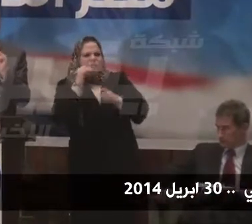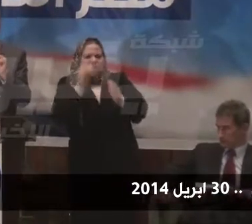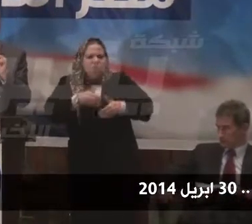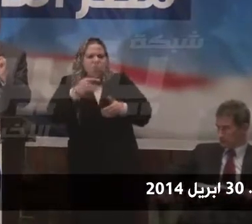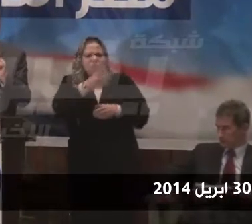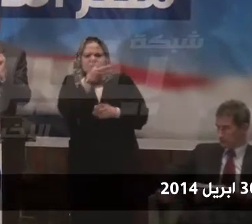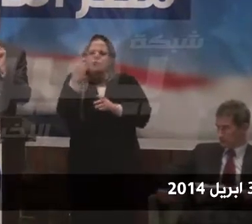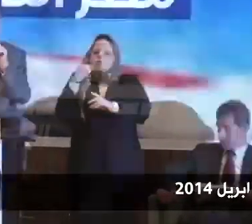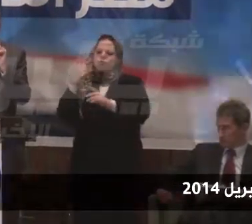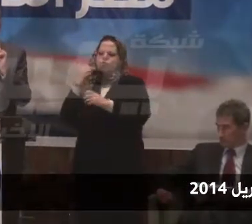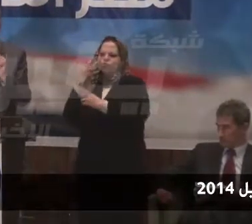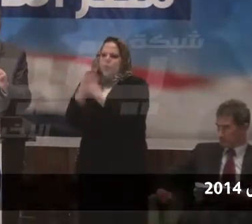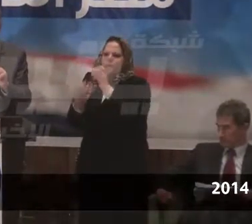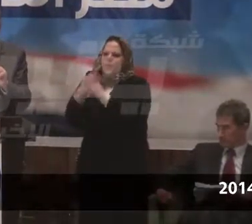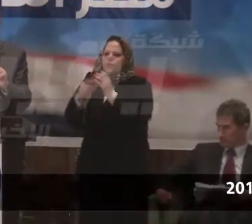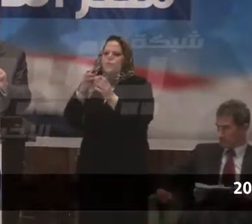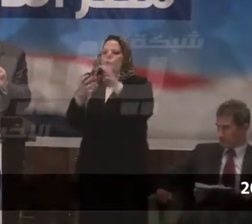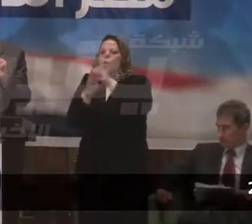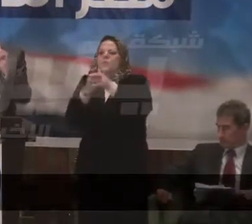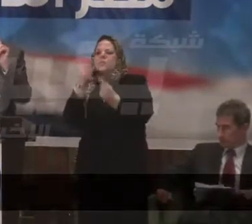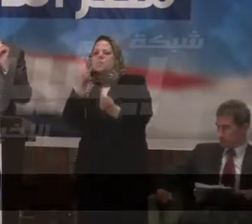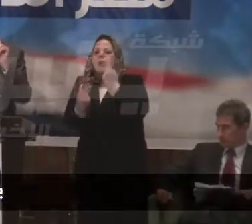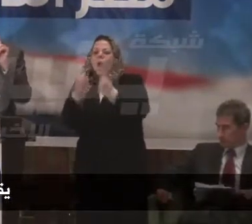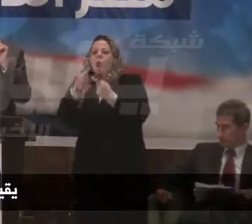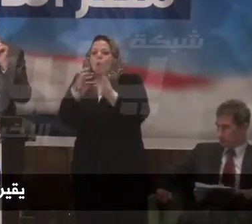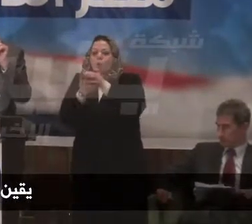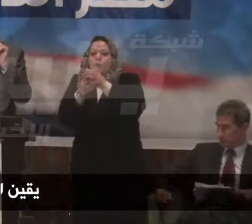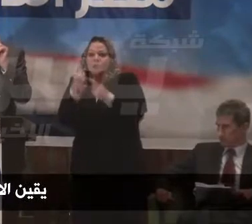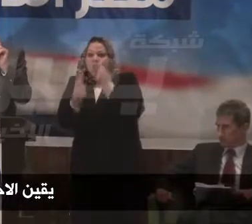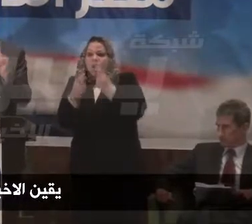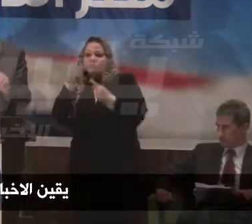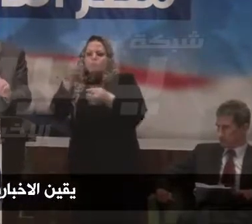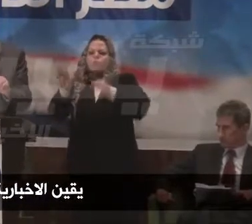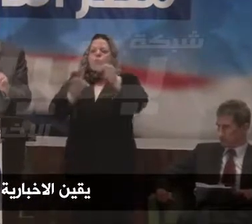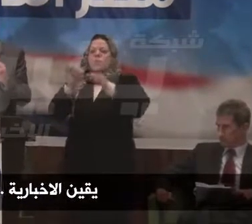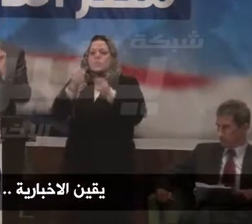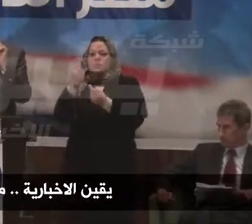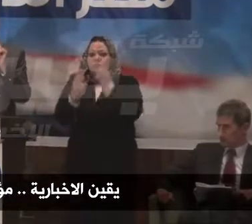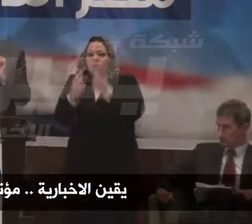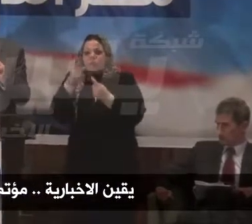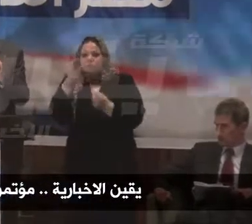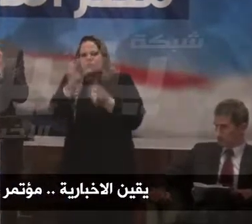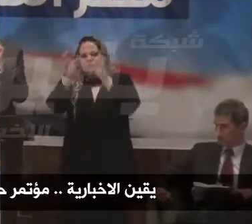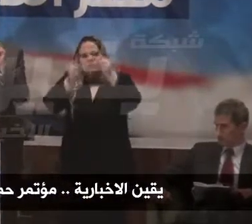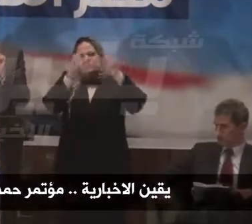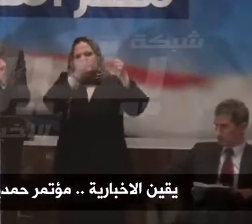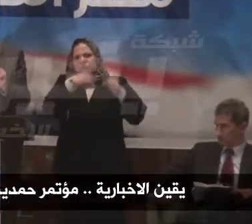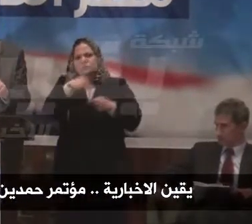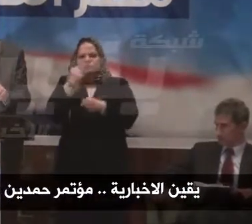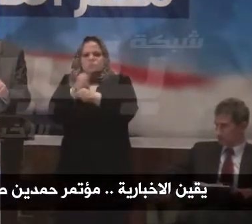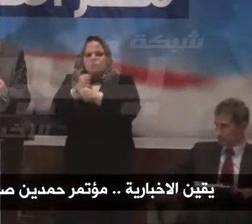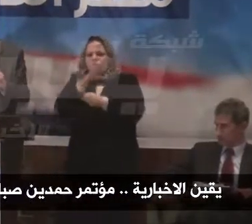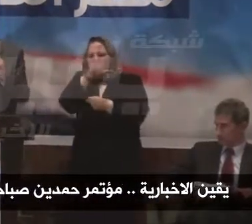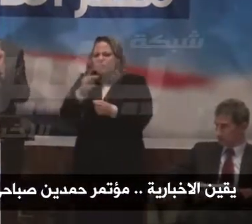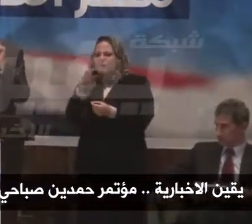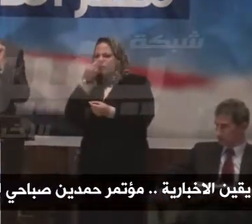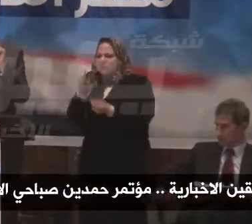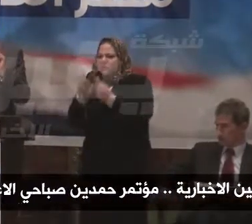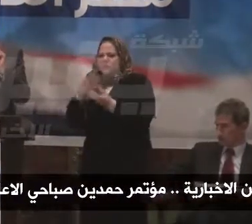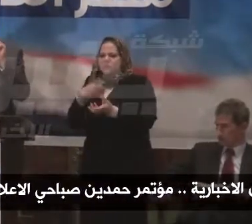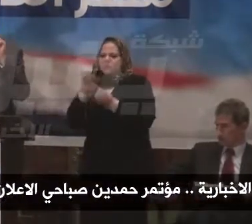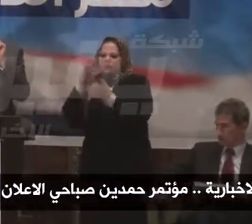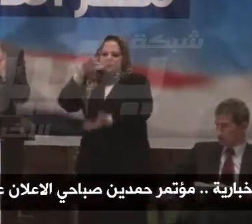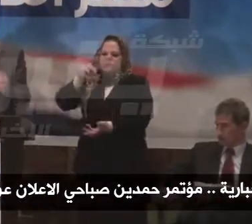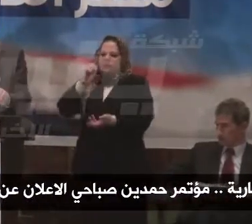هنشغل أولادنا في كليات الزراعة والمهندسين الزراعيين في إنتاج الأسمدة الحيوية